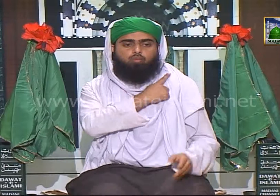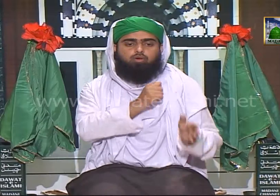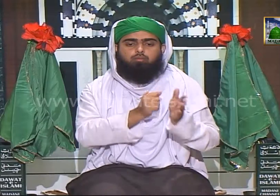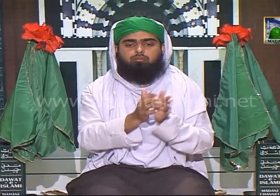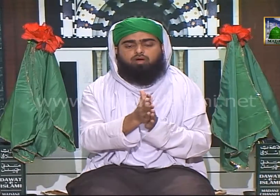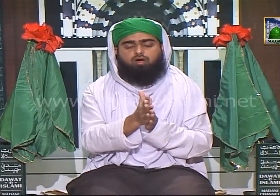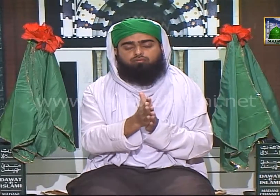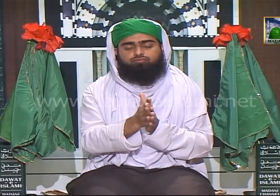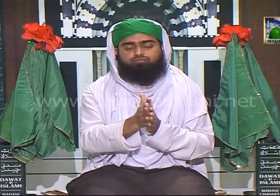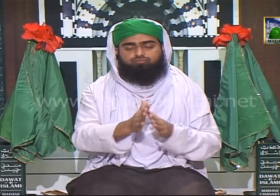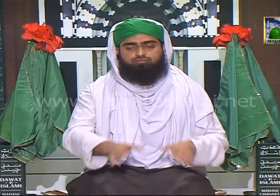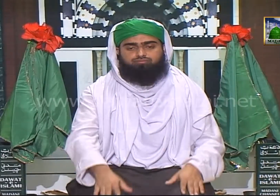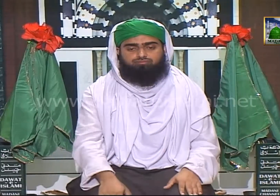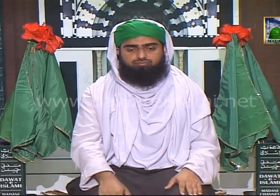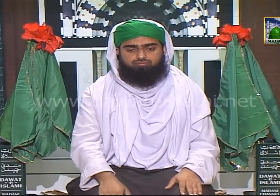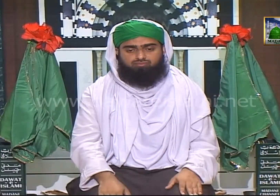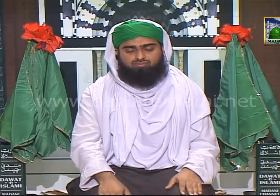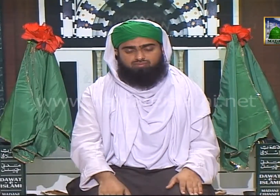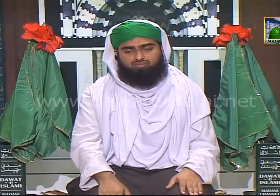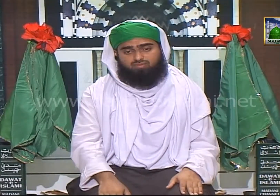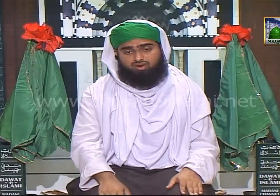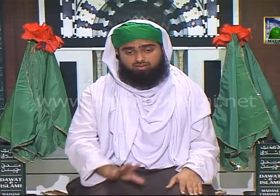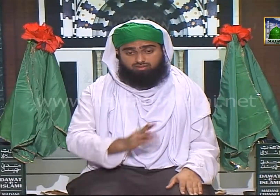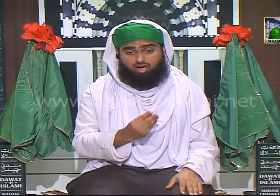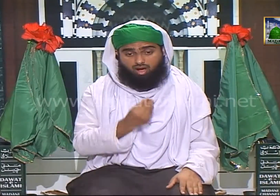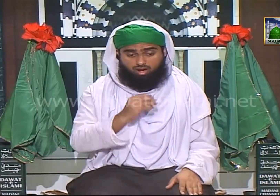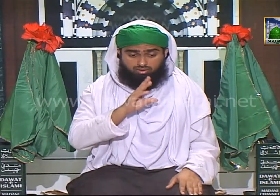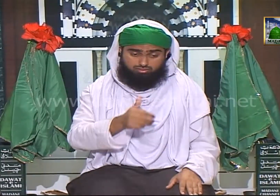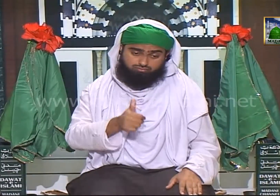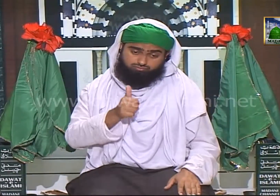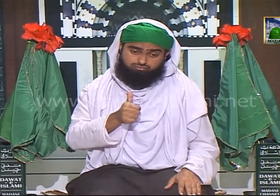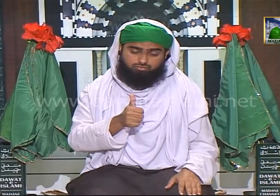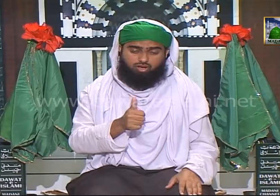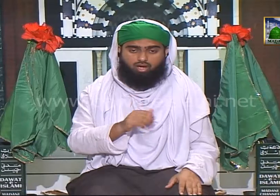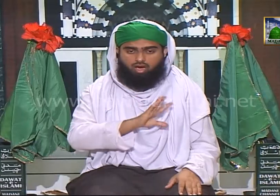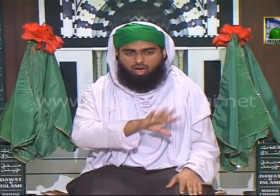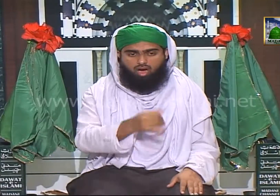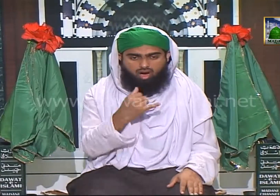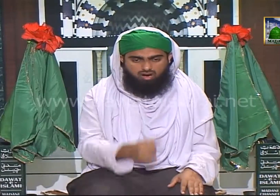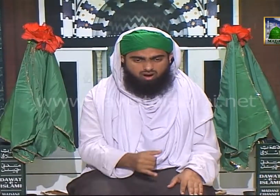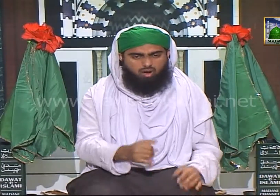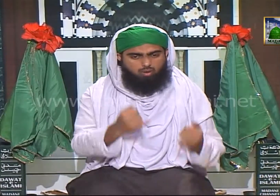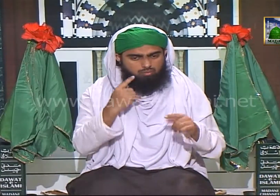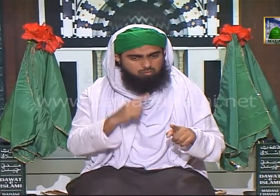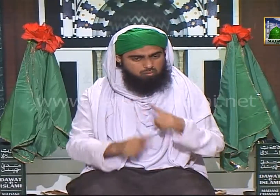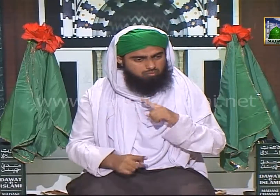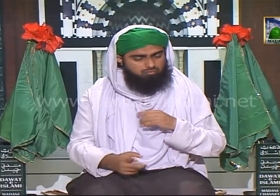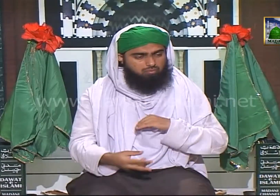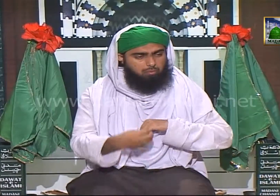पहला लुकमा खाते, मगर रोजी हो हलाल। और आजकल ये बड़ा मुश्किल है, आजकल तो माल आना चाहिए चाहे कहीं